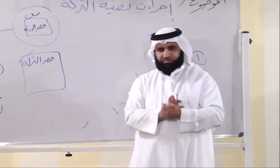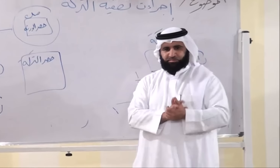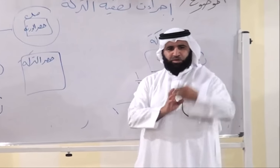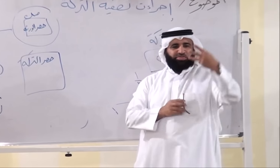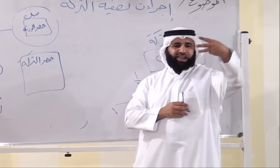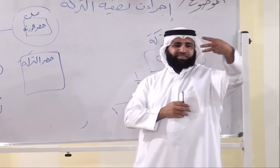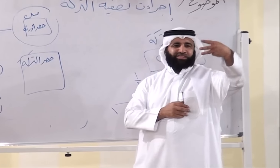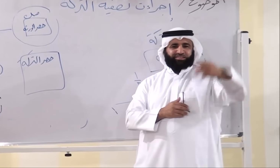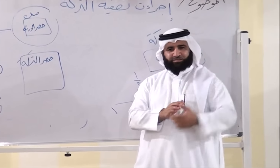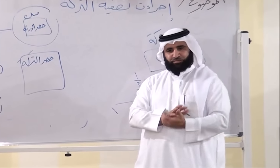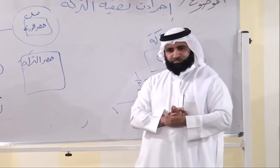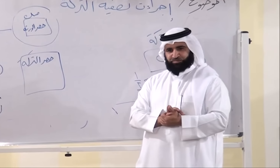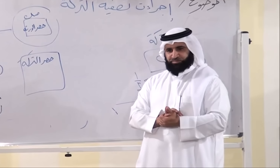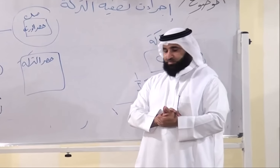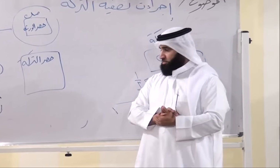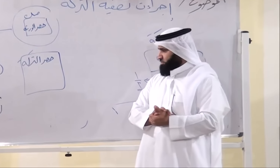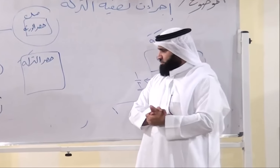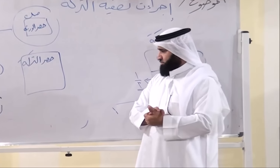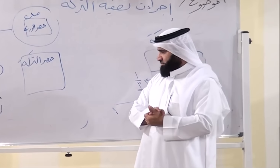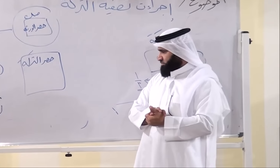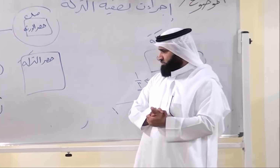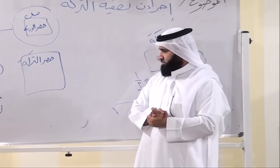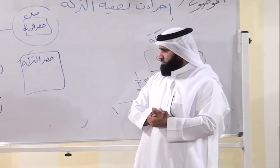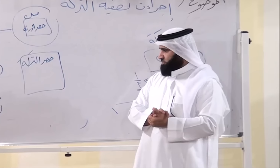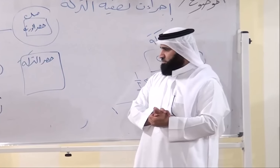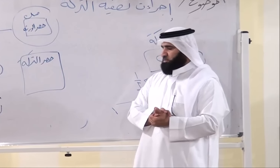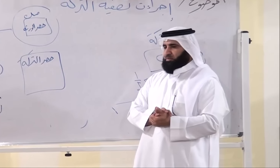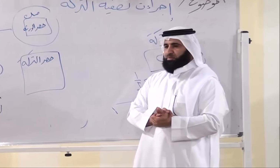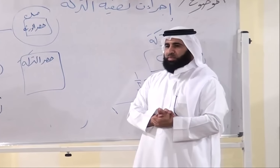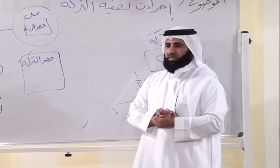ثلاثه، يكون الناتج هو